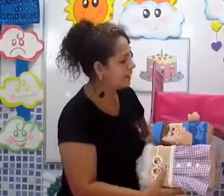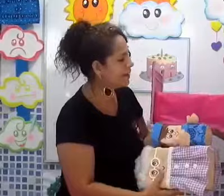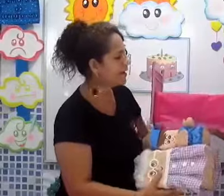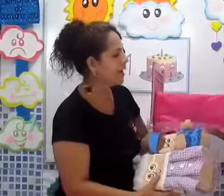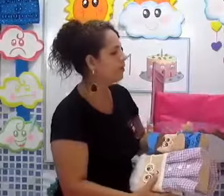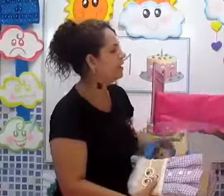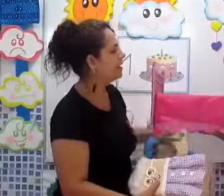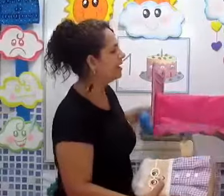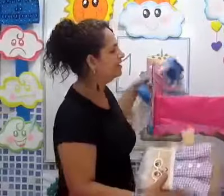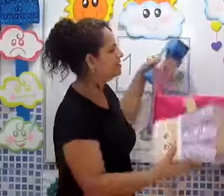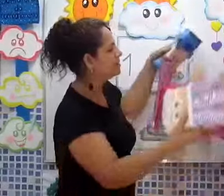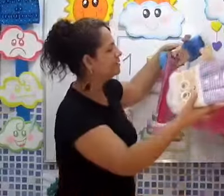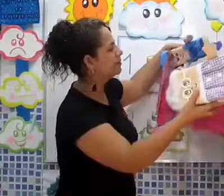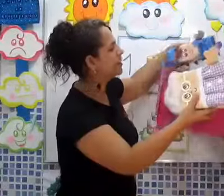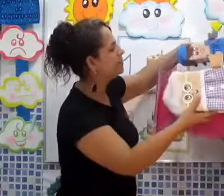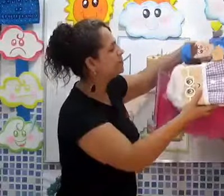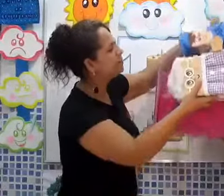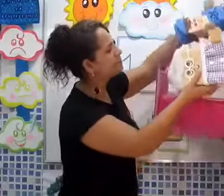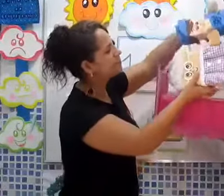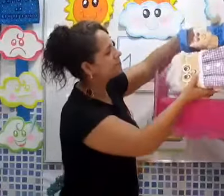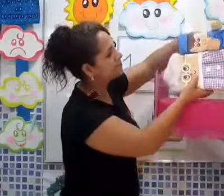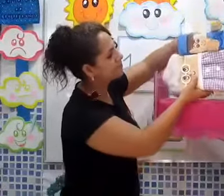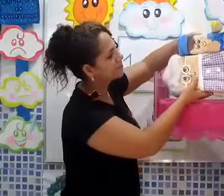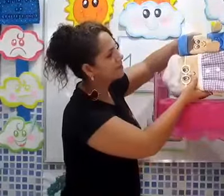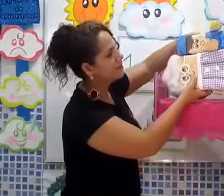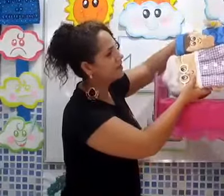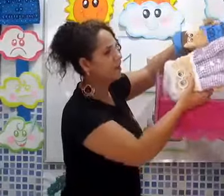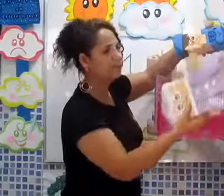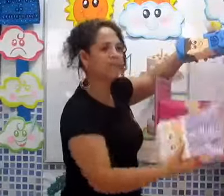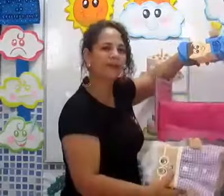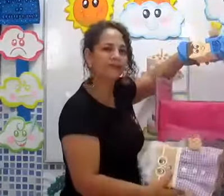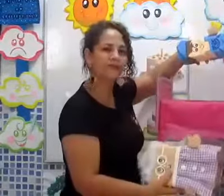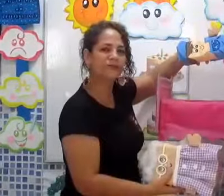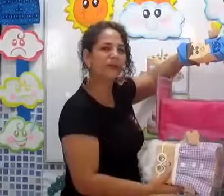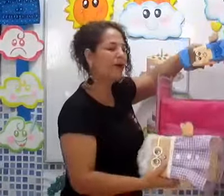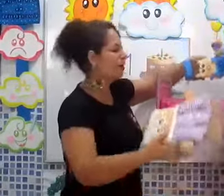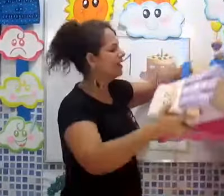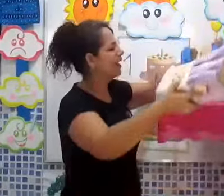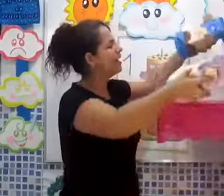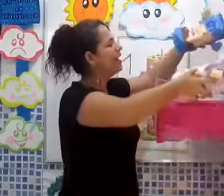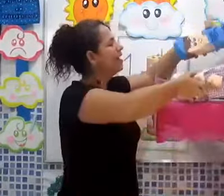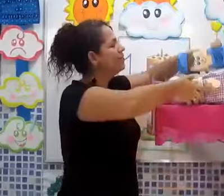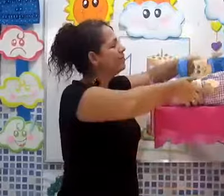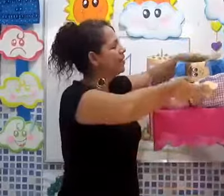bem legal. Em cima, embaixo, ok? Vamos